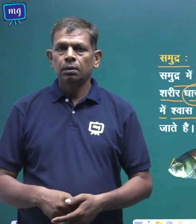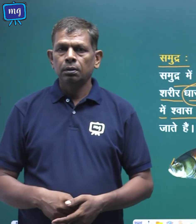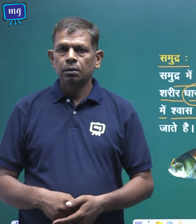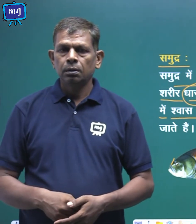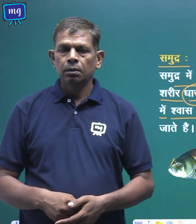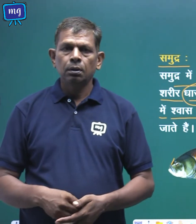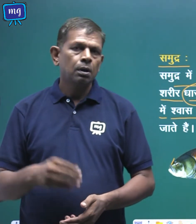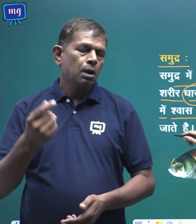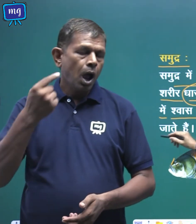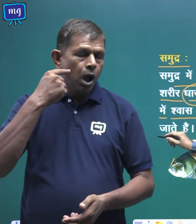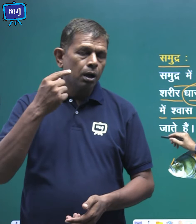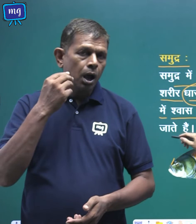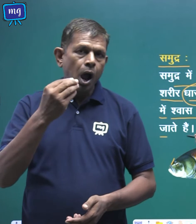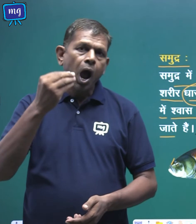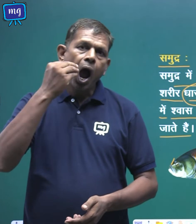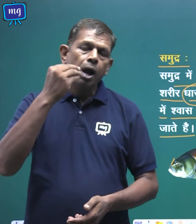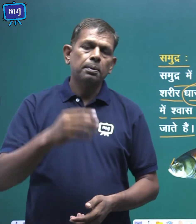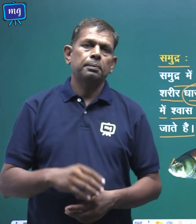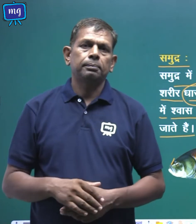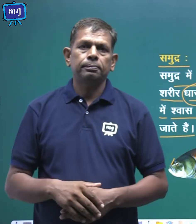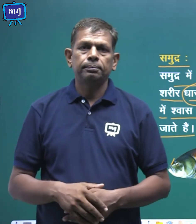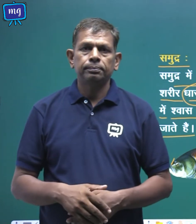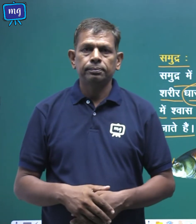गिल पाए जाते हैं।